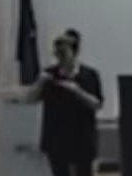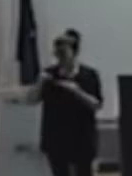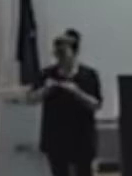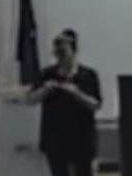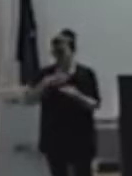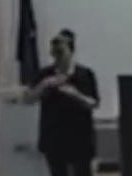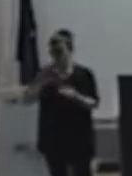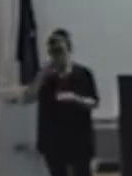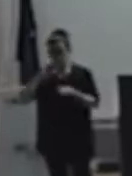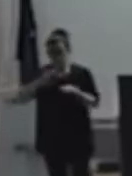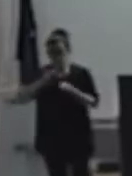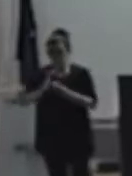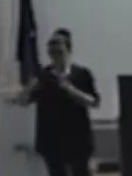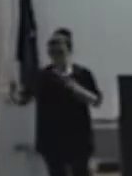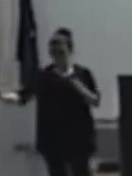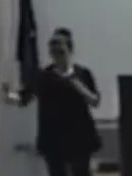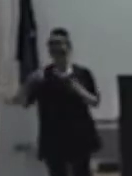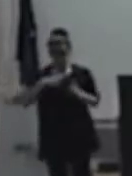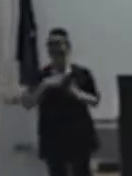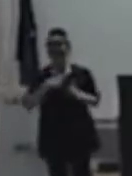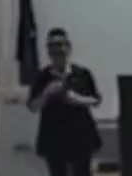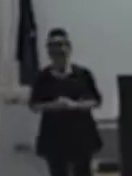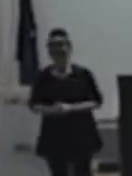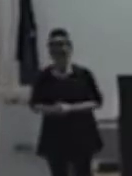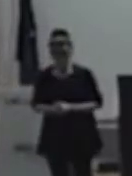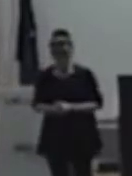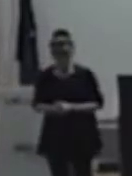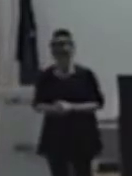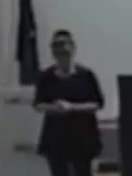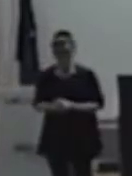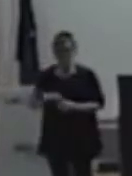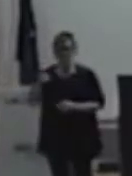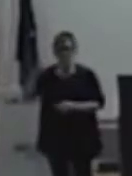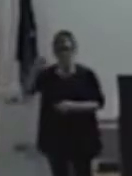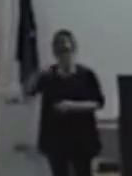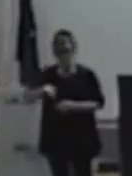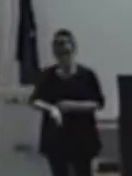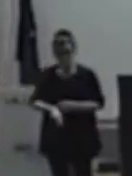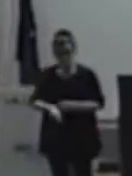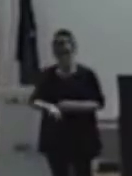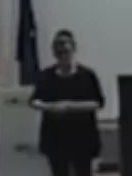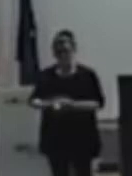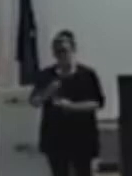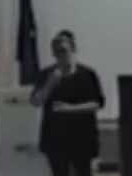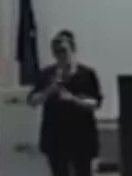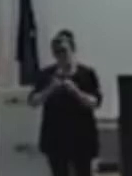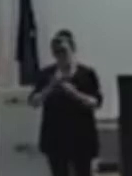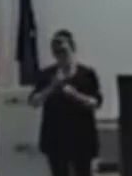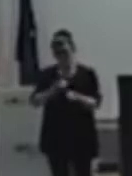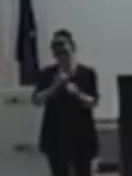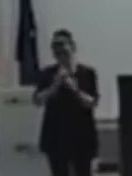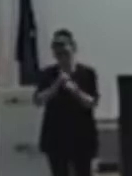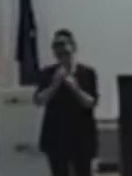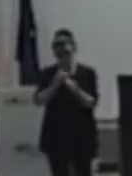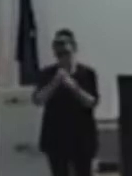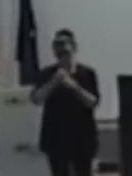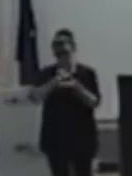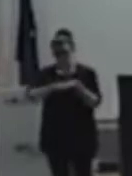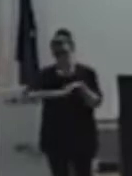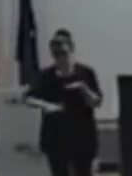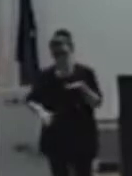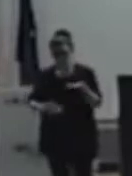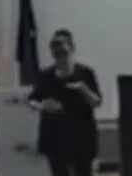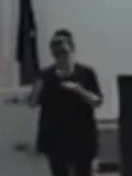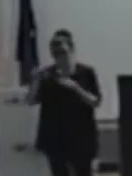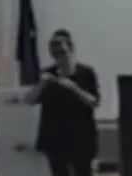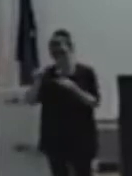control remoto. Y después, bueno, pues tener efectivamente muchísima más información sin necesidad de hacer controles de glucemia